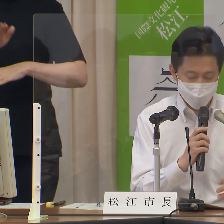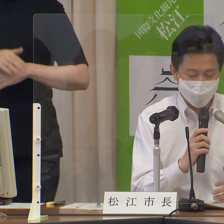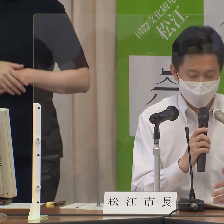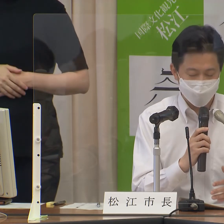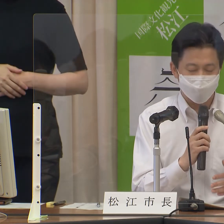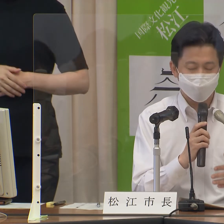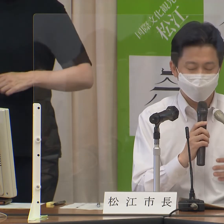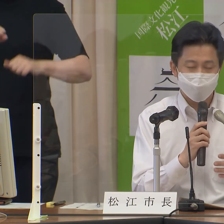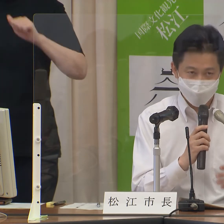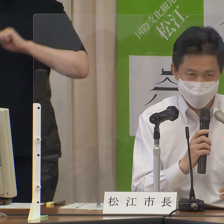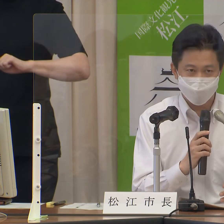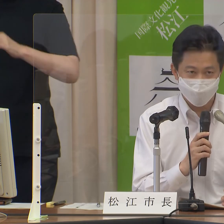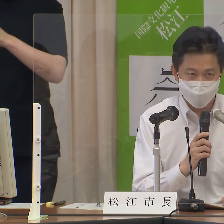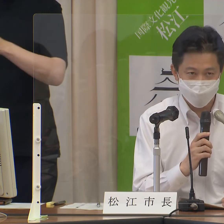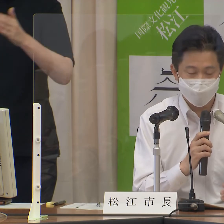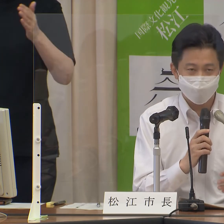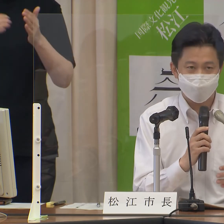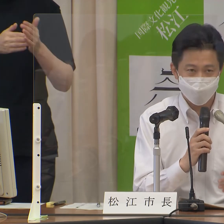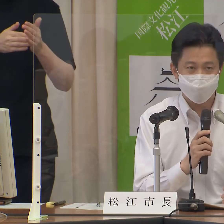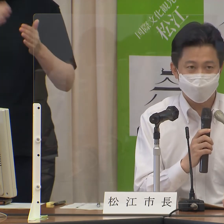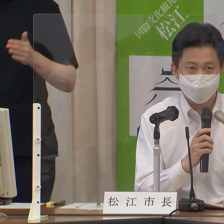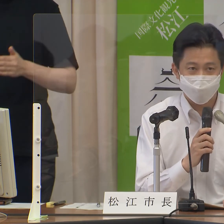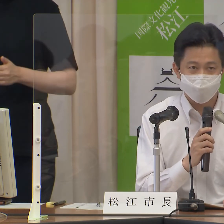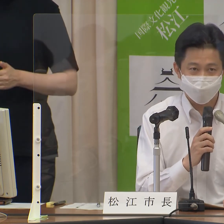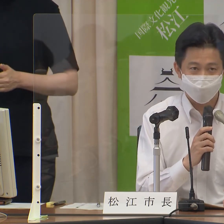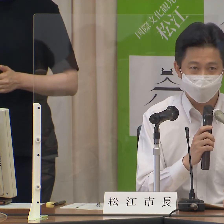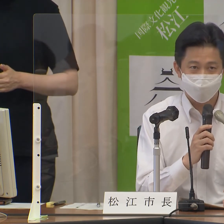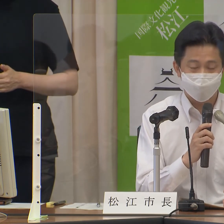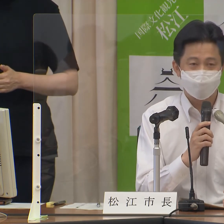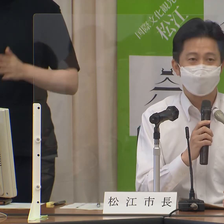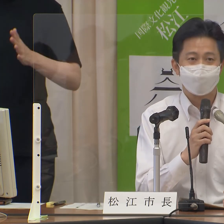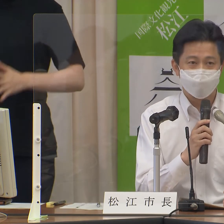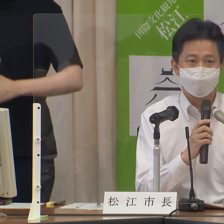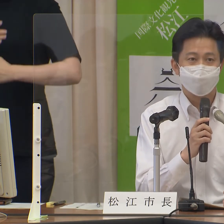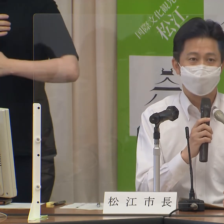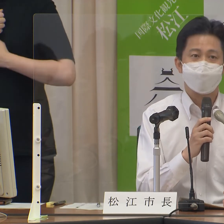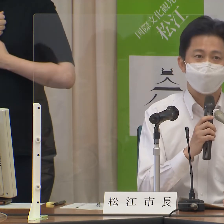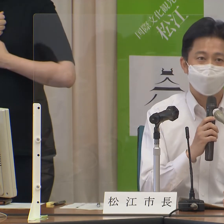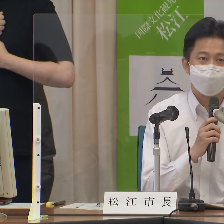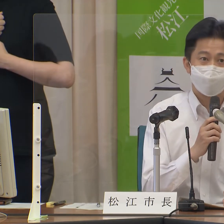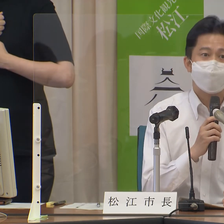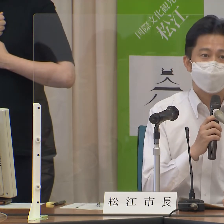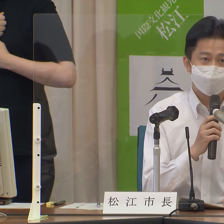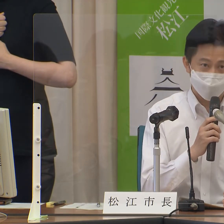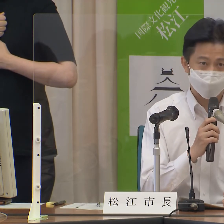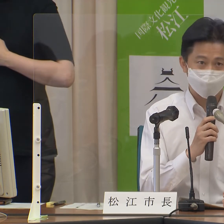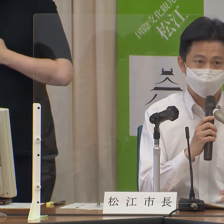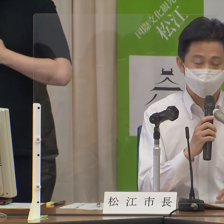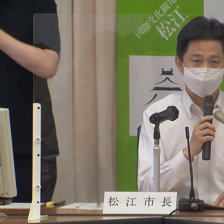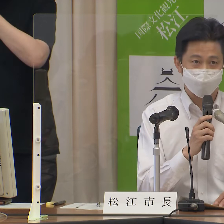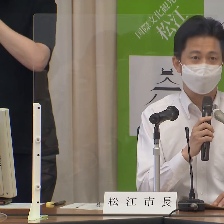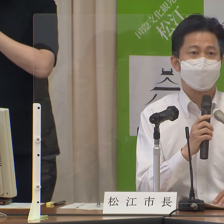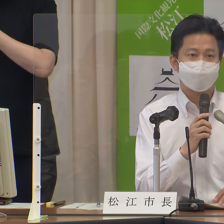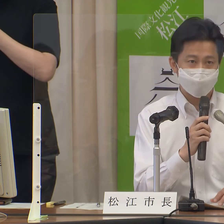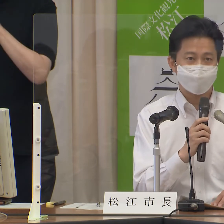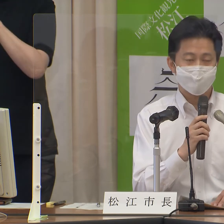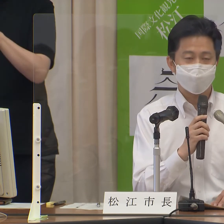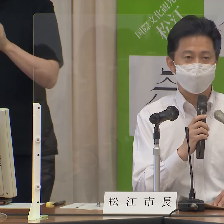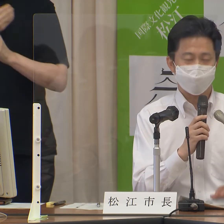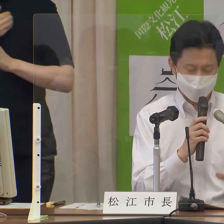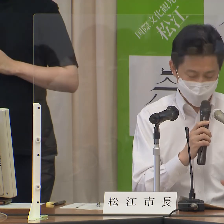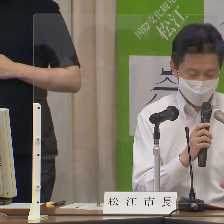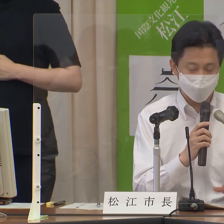行動制限ということではないんですけども、ただちょっと注意深くしていただくということによって防げる感染というのもかなりあるというふうに思っているものですから